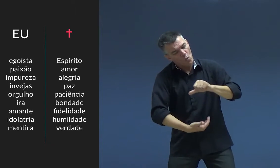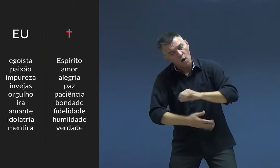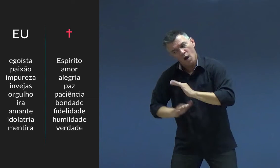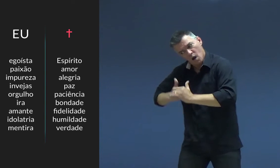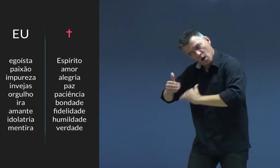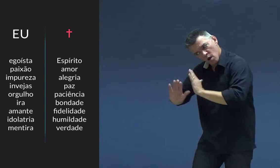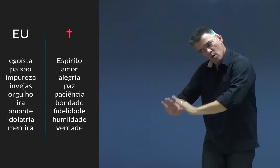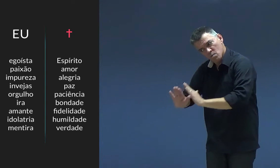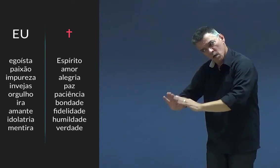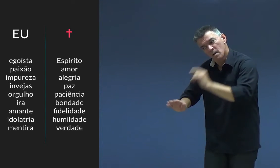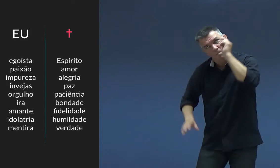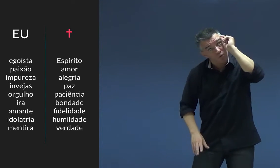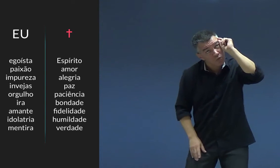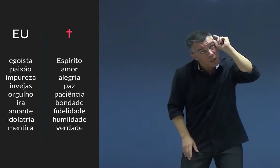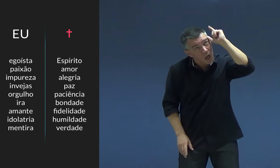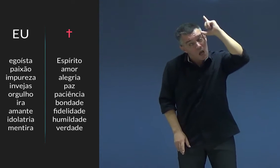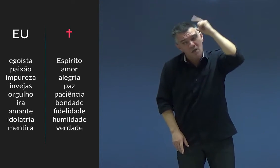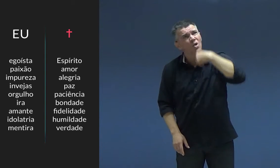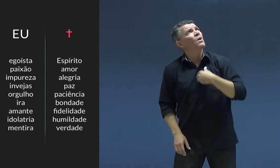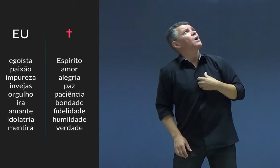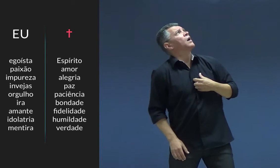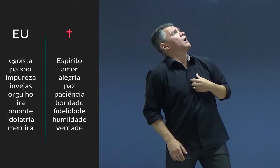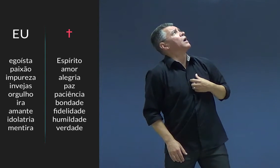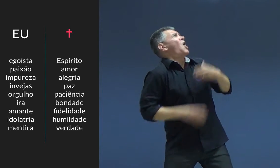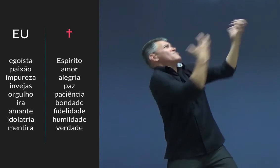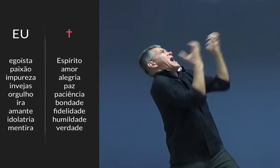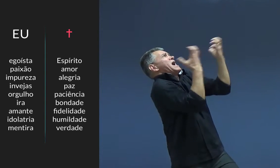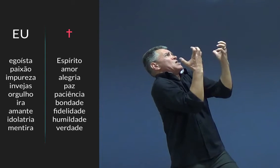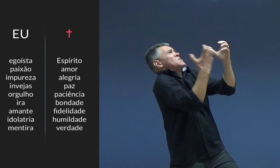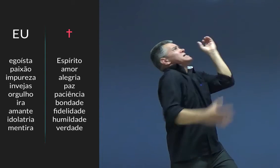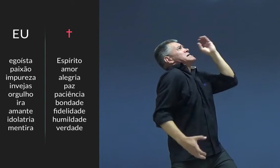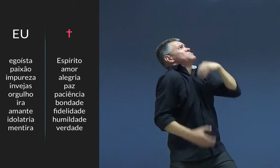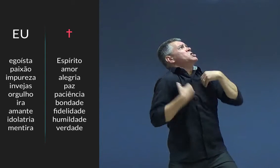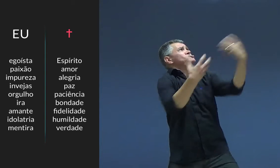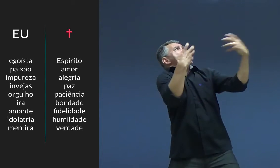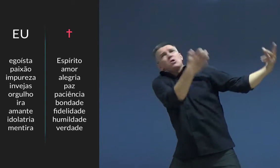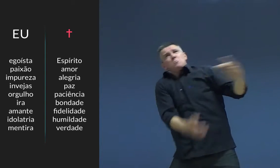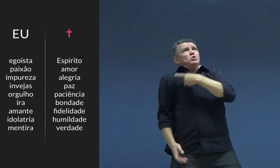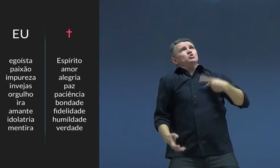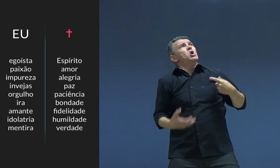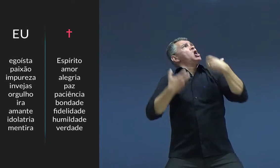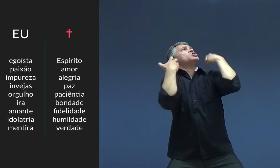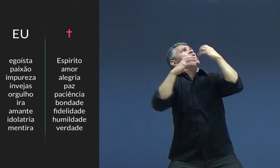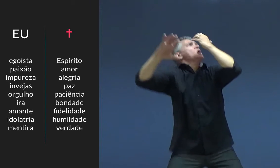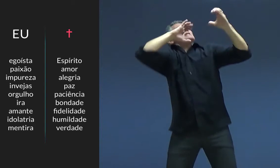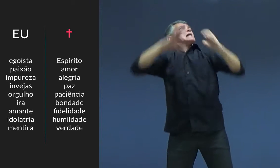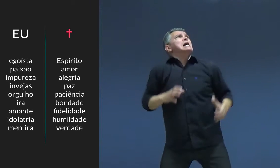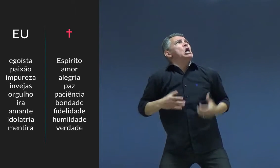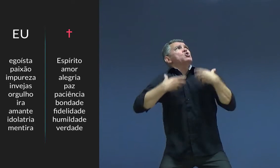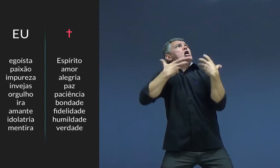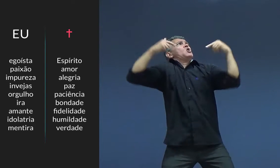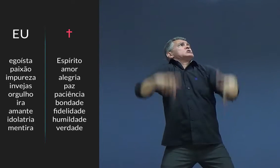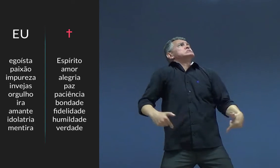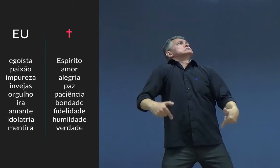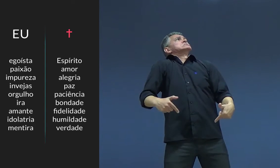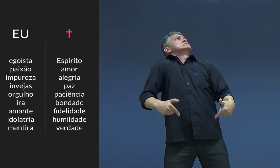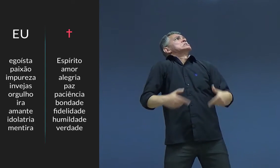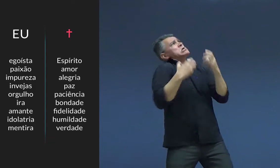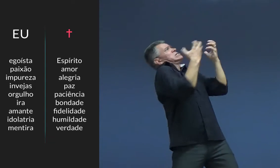batizar primeiro, né? Amadurecer. Ah, mas eu quero, eu preciso, é rápido, eu quero ser pastor, eu quero cantar, eu quero estar aqui,